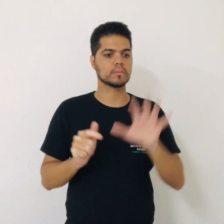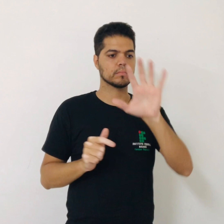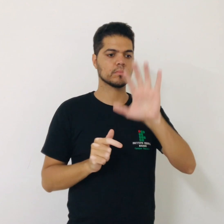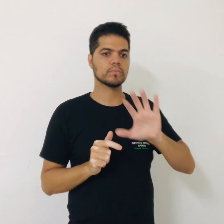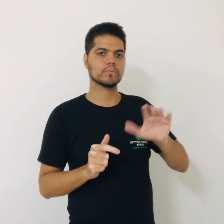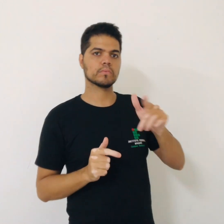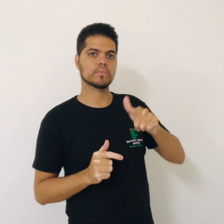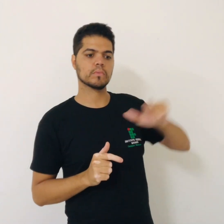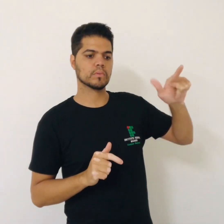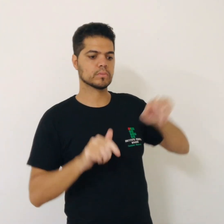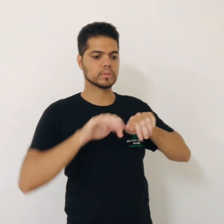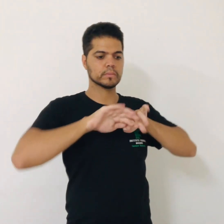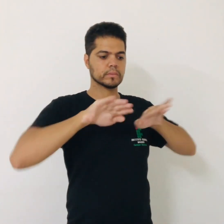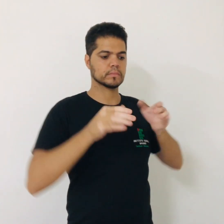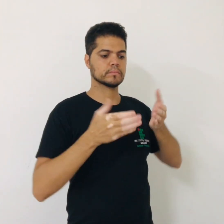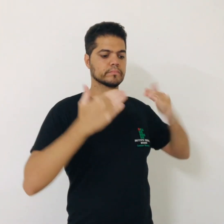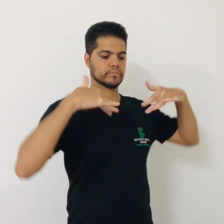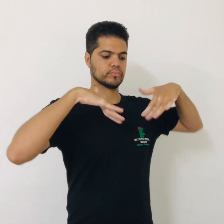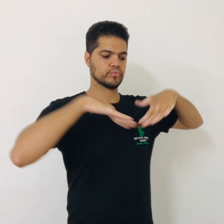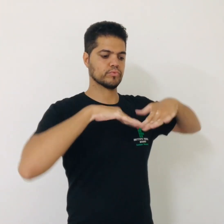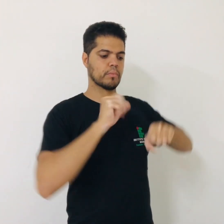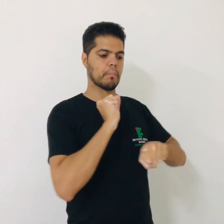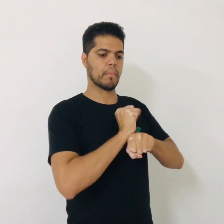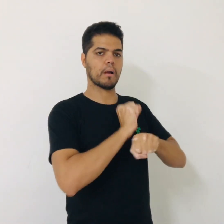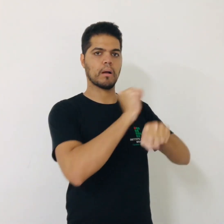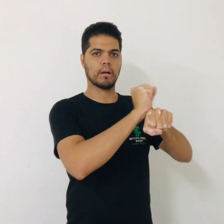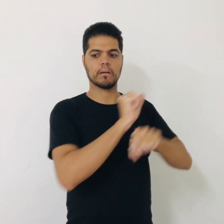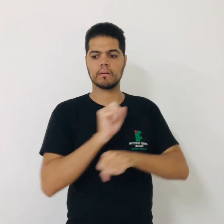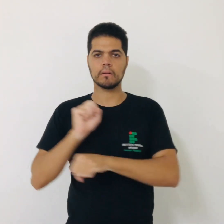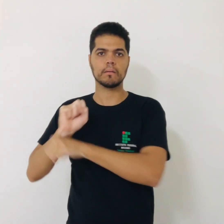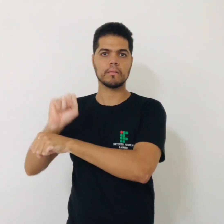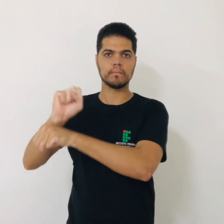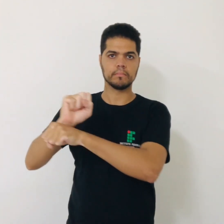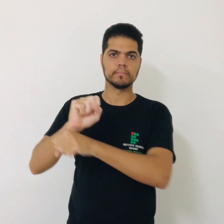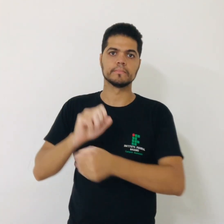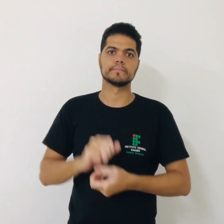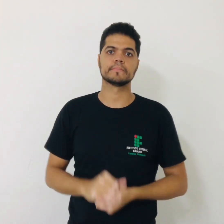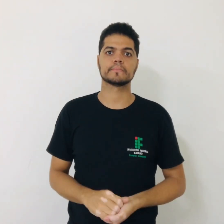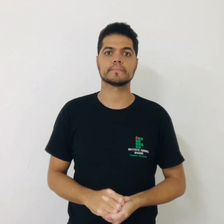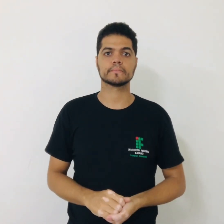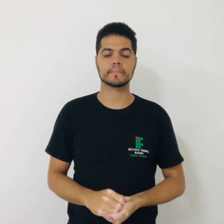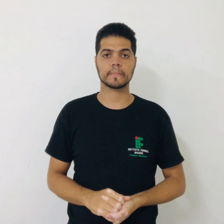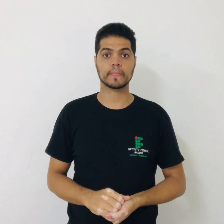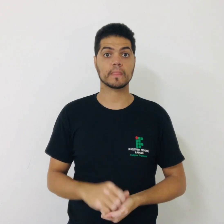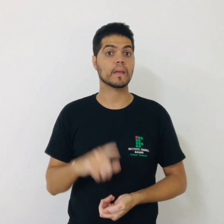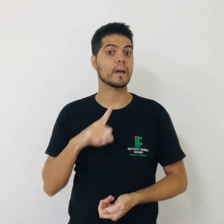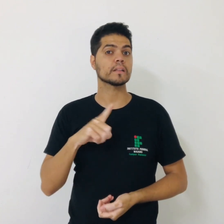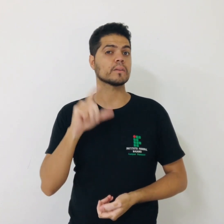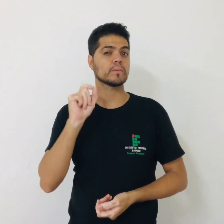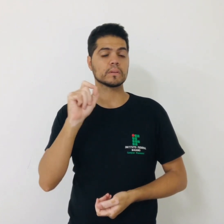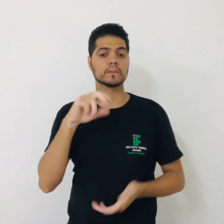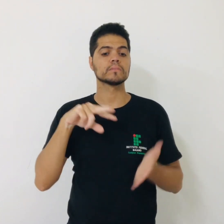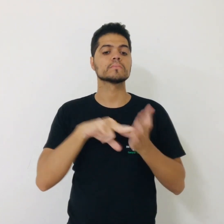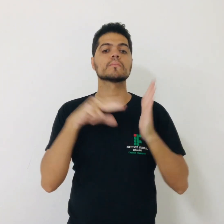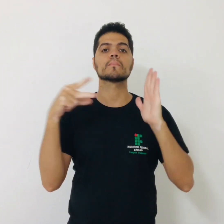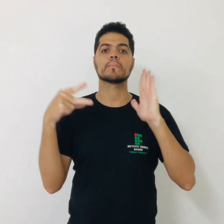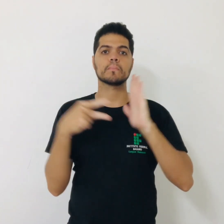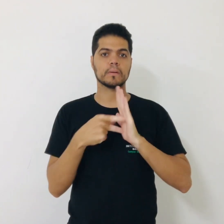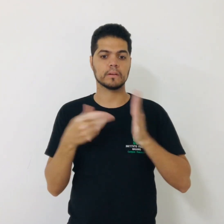A denominação das bacias hidrográficas geralmente se dá ou pelo rio principal, que